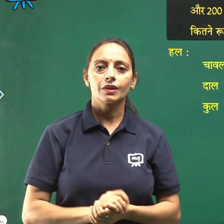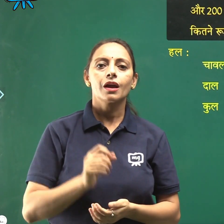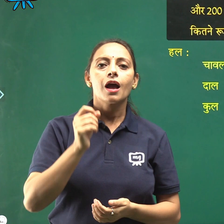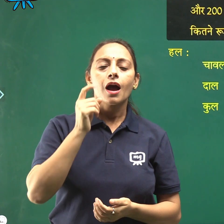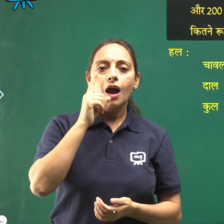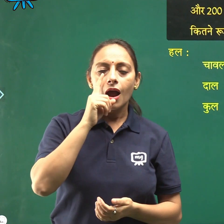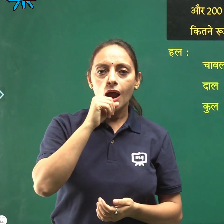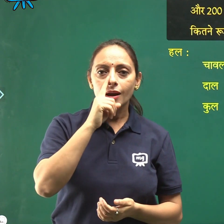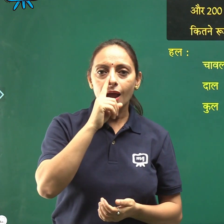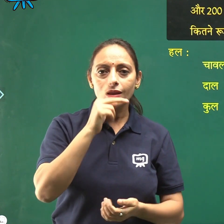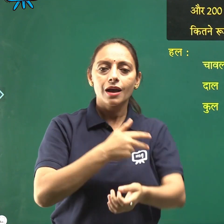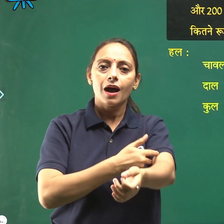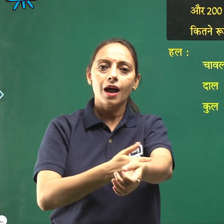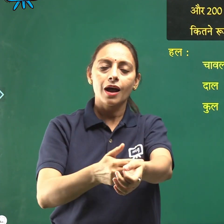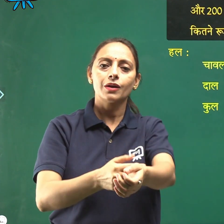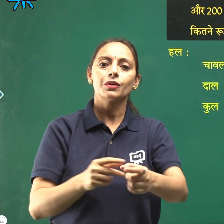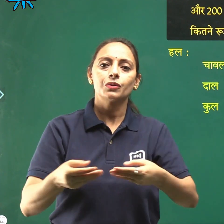राधा दुकान से